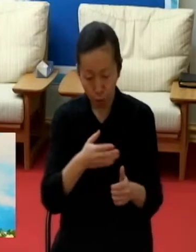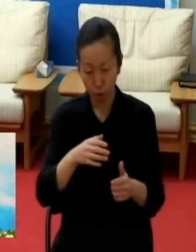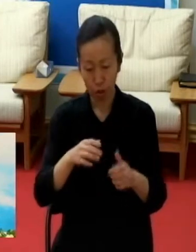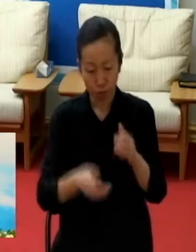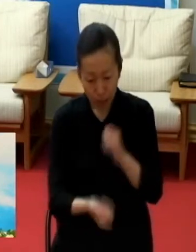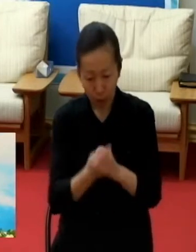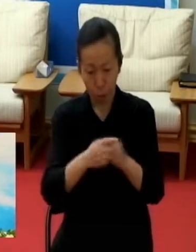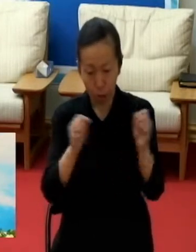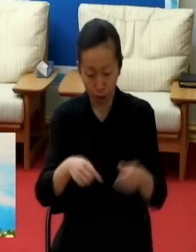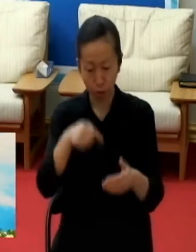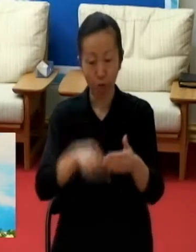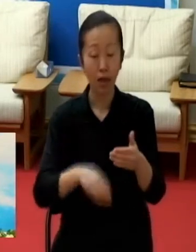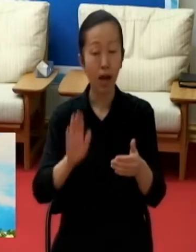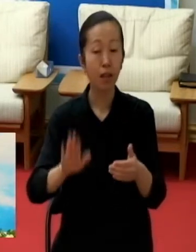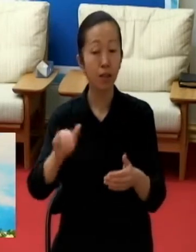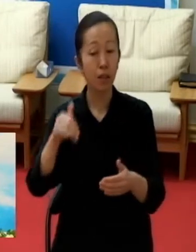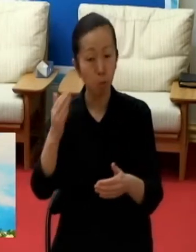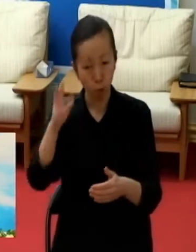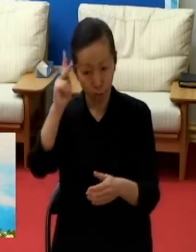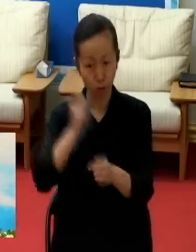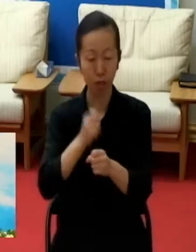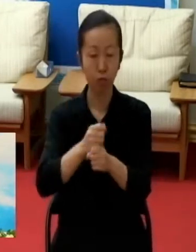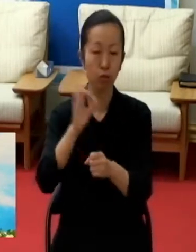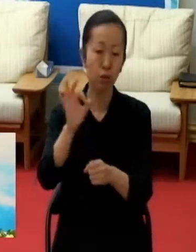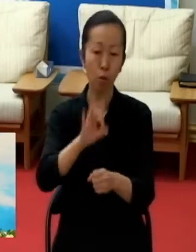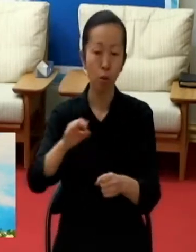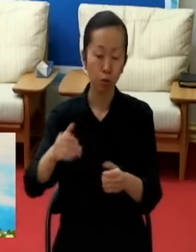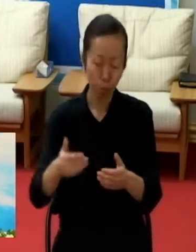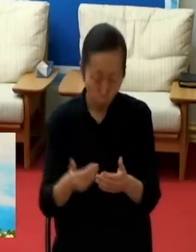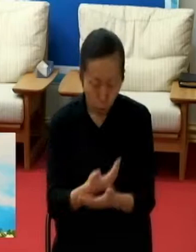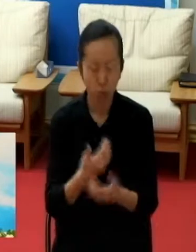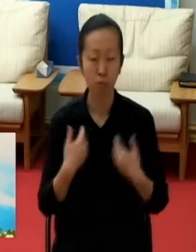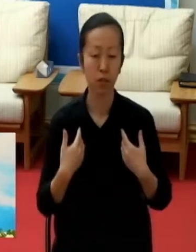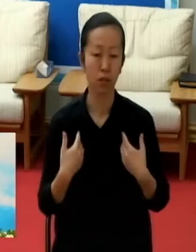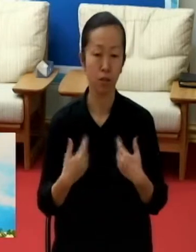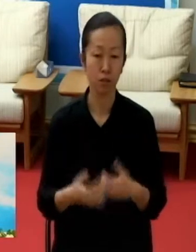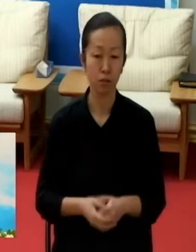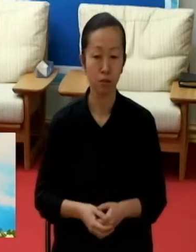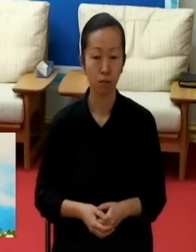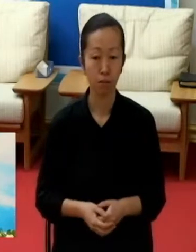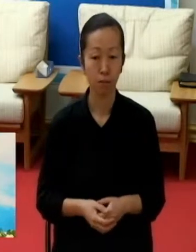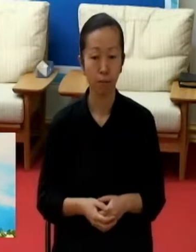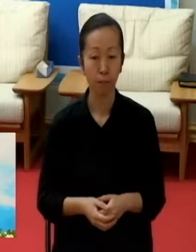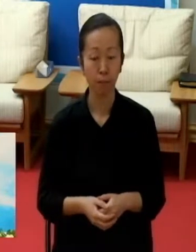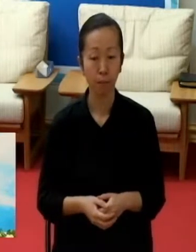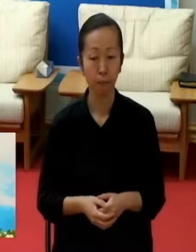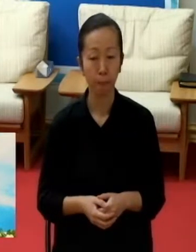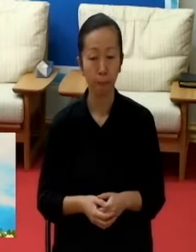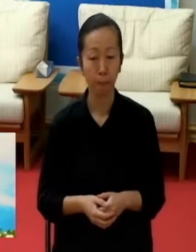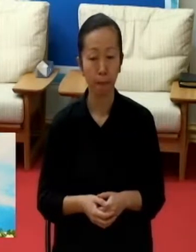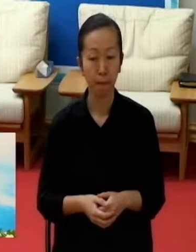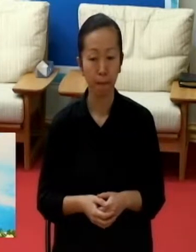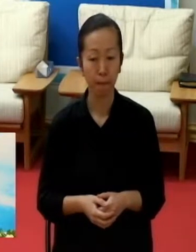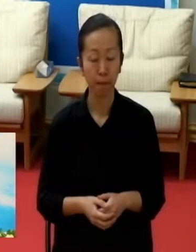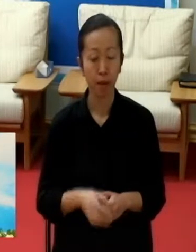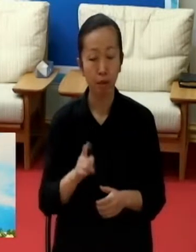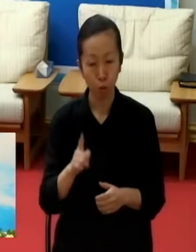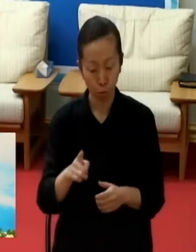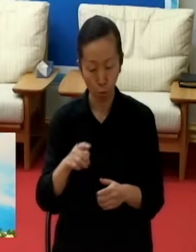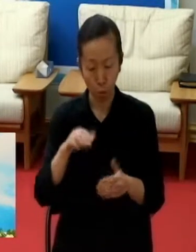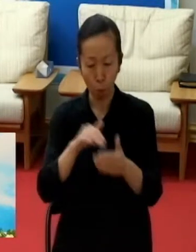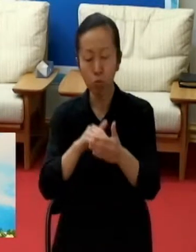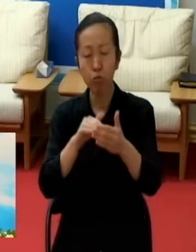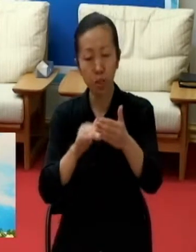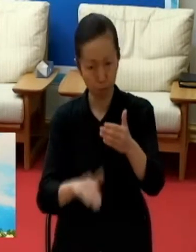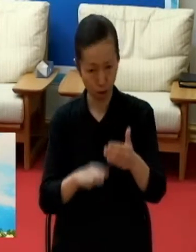神様の作品 네, を 그 作るよう 비밀이 に 바로 흔들리지 않는 흔적 있는 오직의 믿음인 것입니다. その奥義